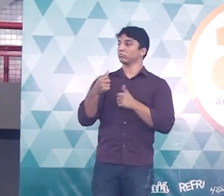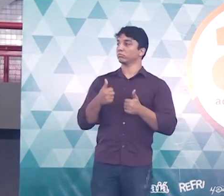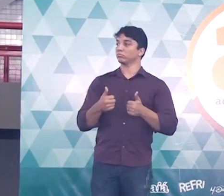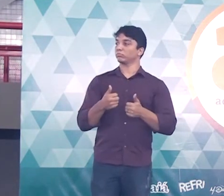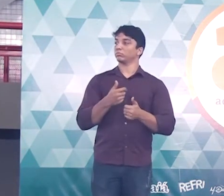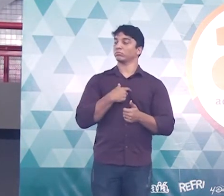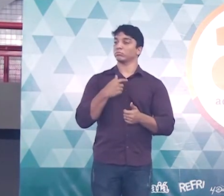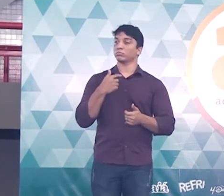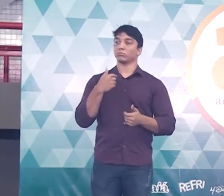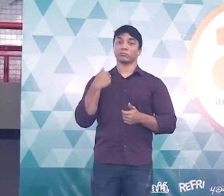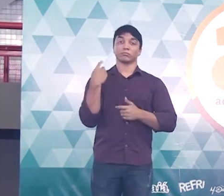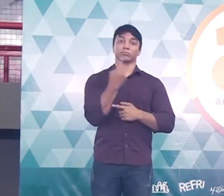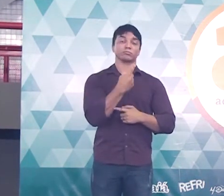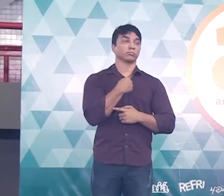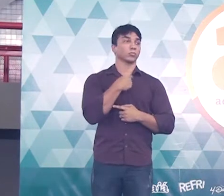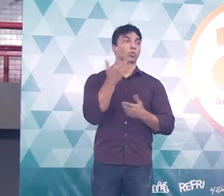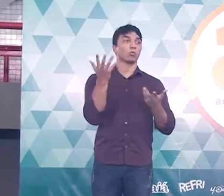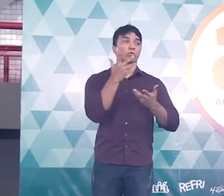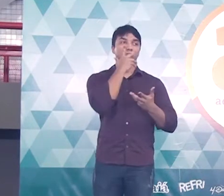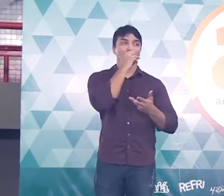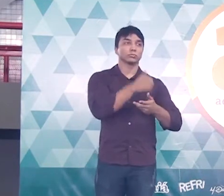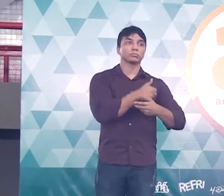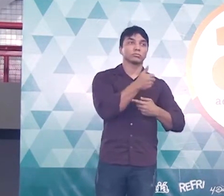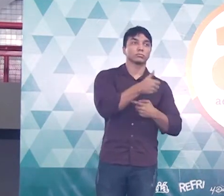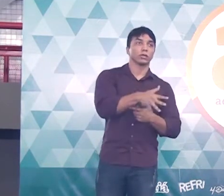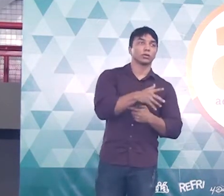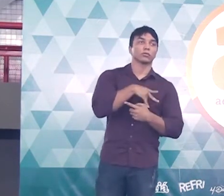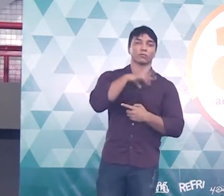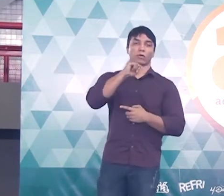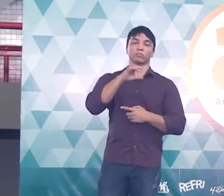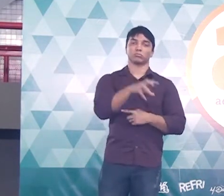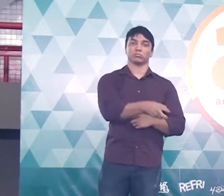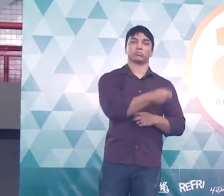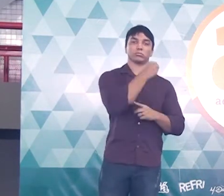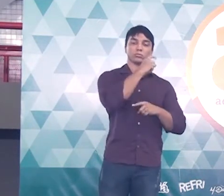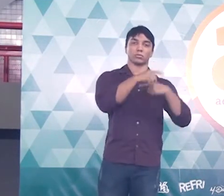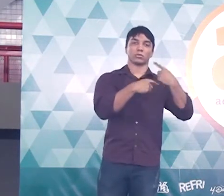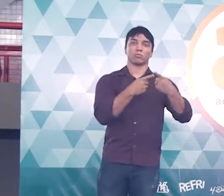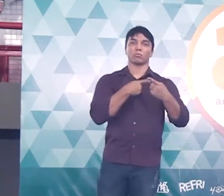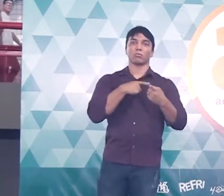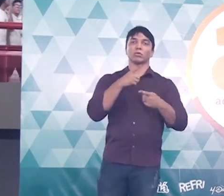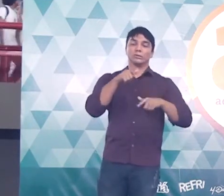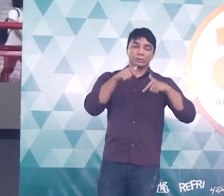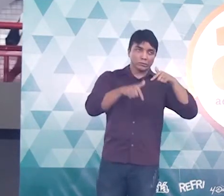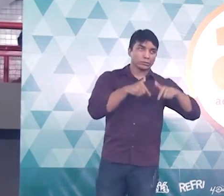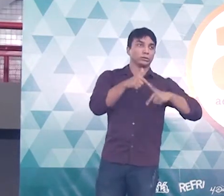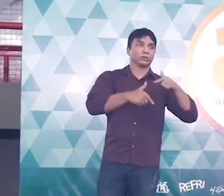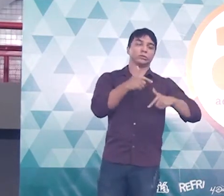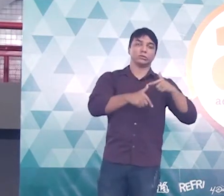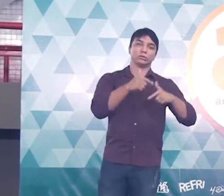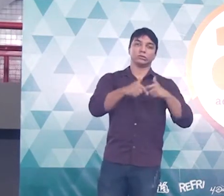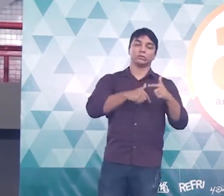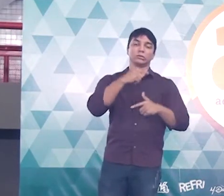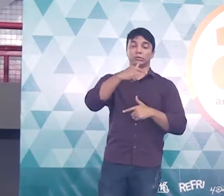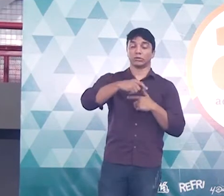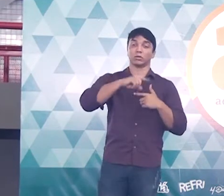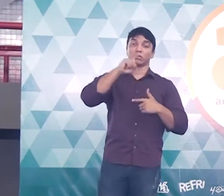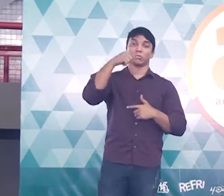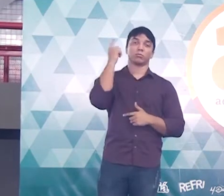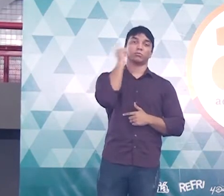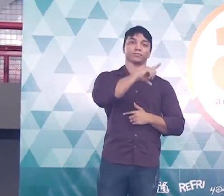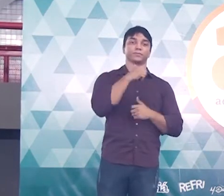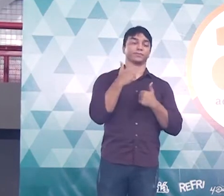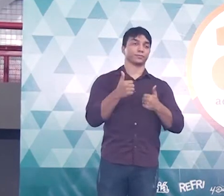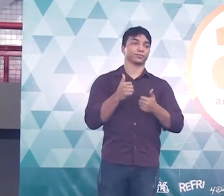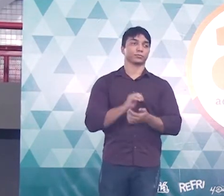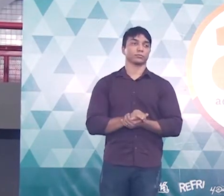A gente planta e com certeza vai colher todos os louros da sua vitória, certo? Gostaria